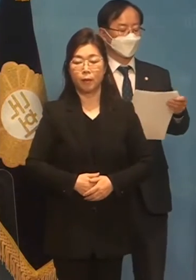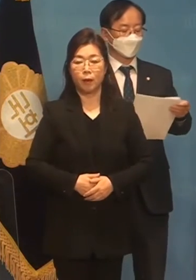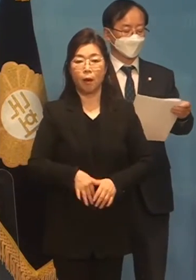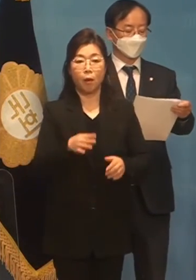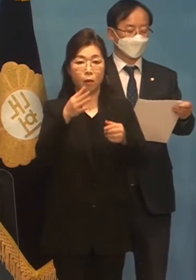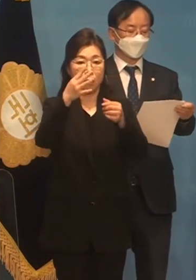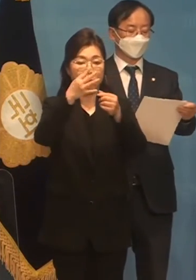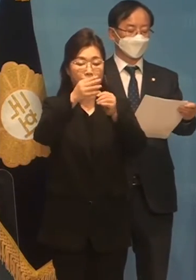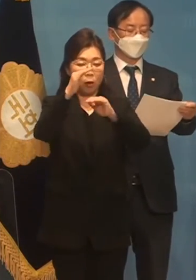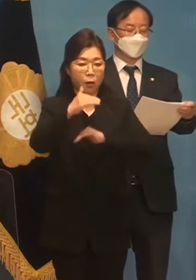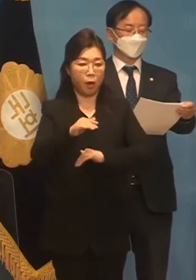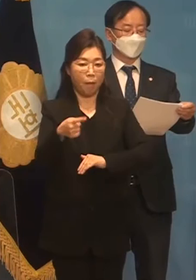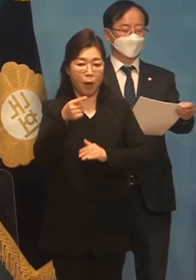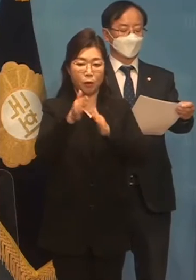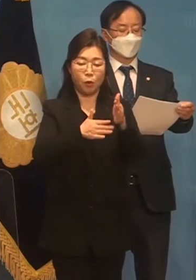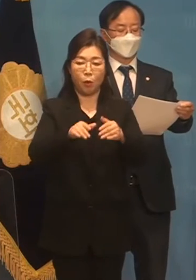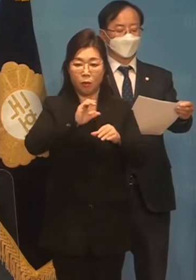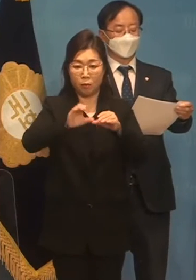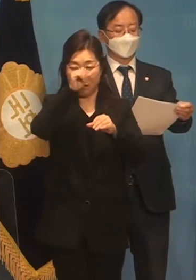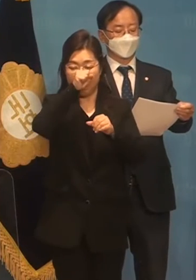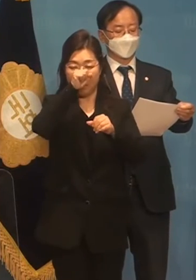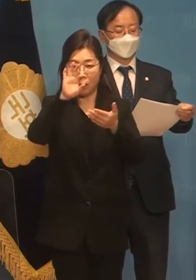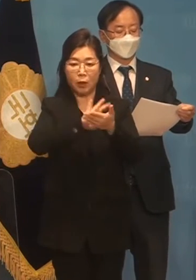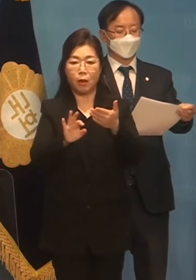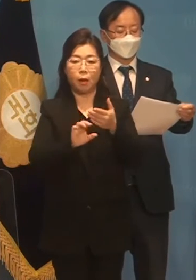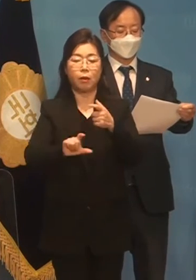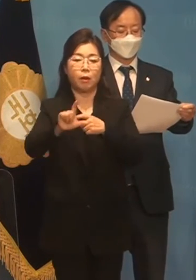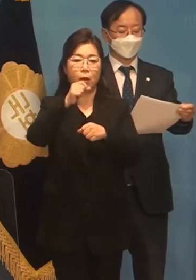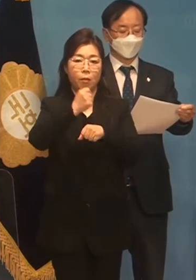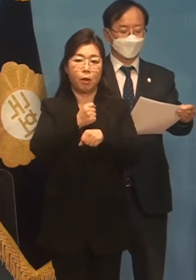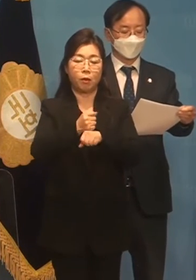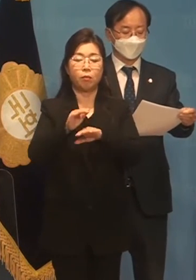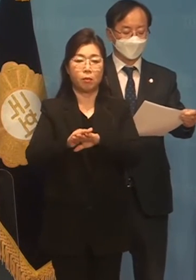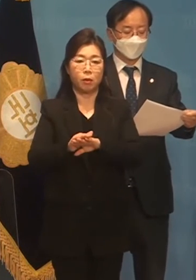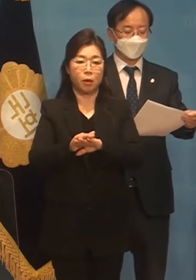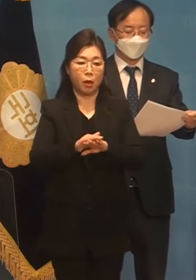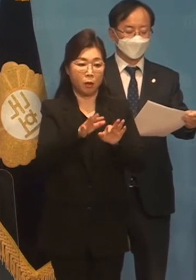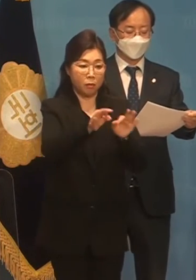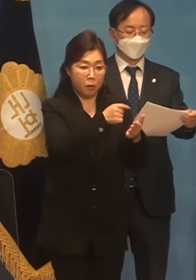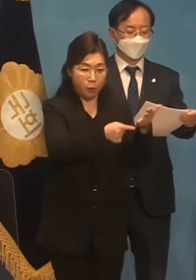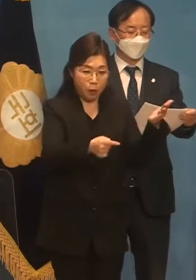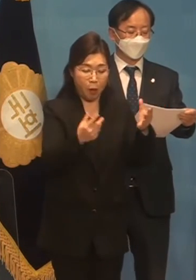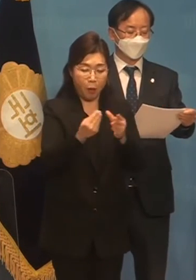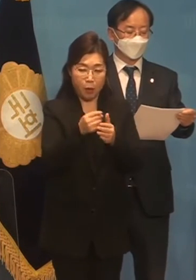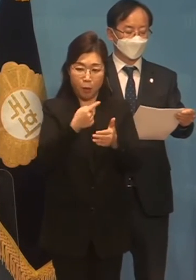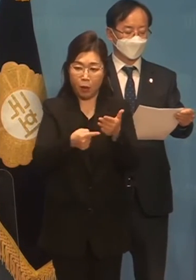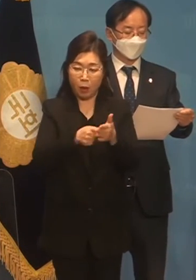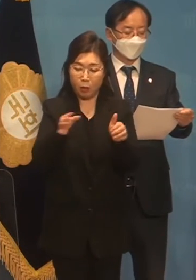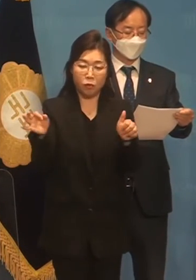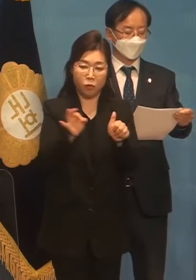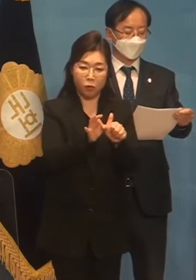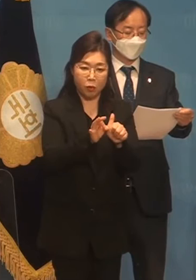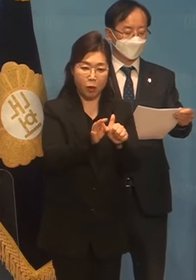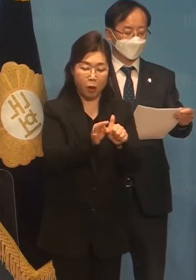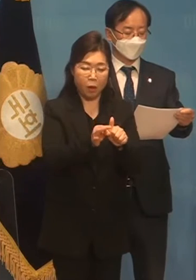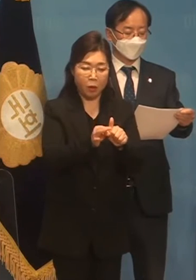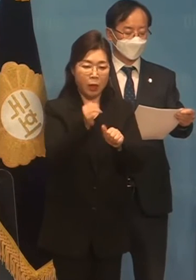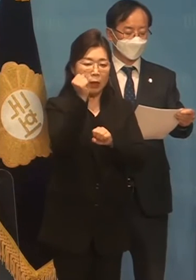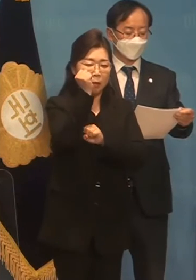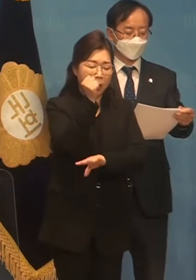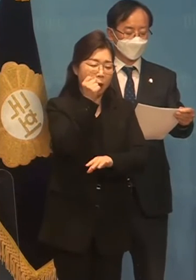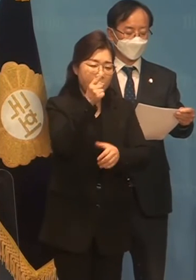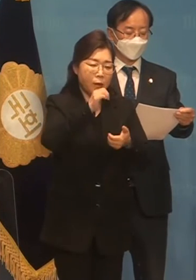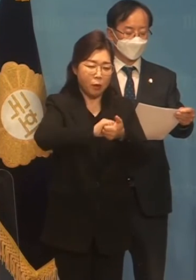넷째, 100조 추경 편성입니다. 영업 손실에 대한 온전한 보상, 고정비 상한 감면 대출 제도